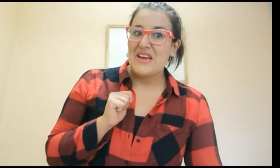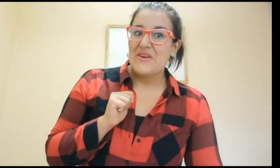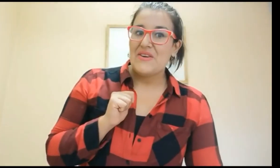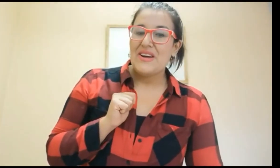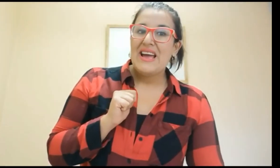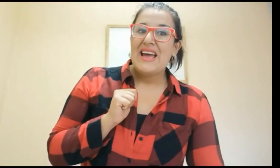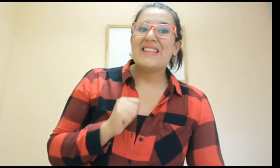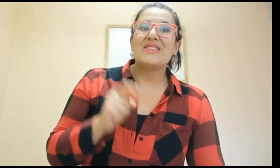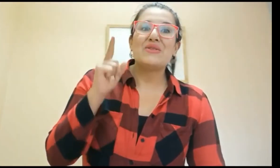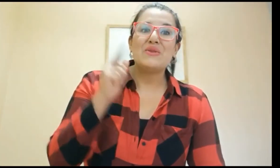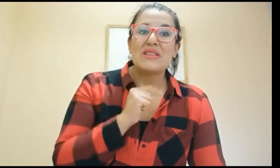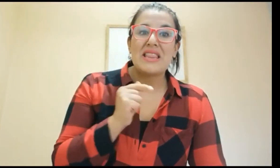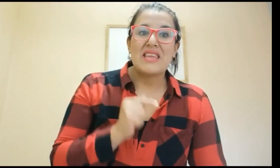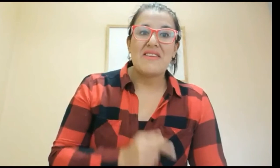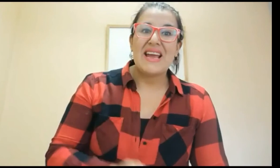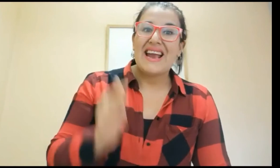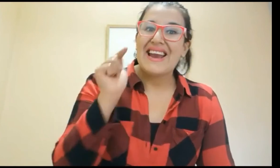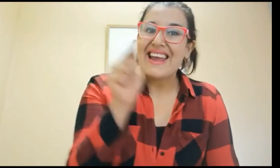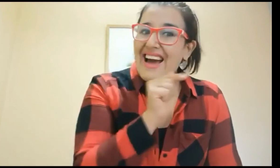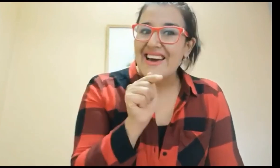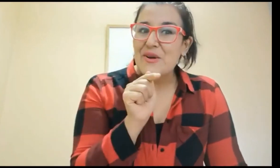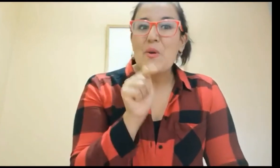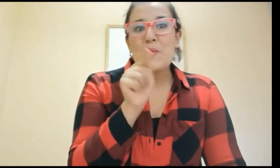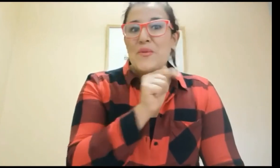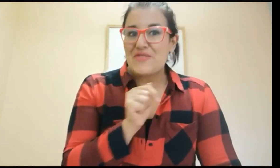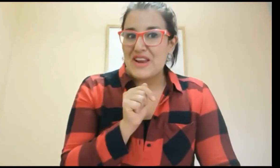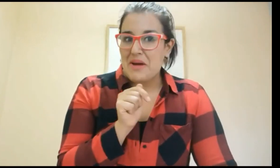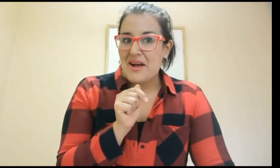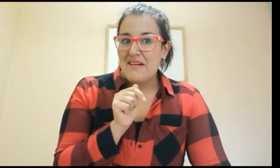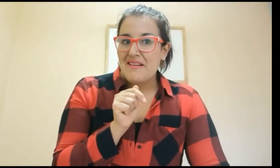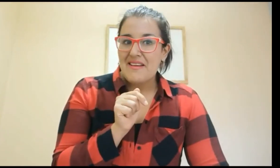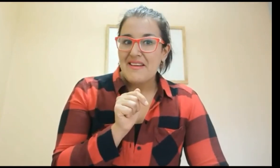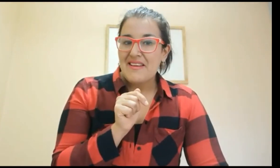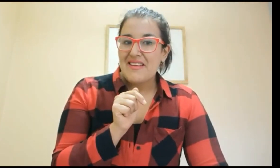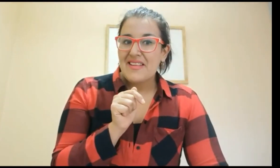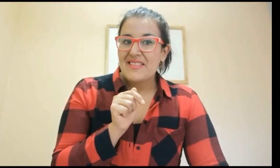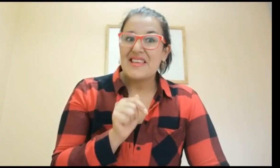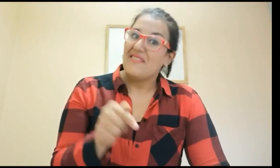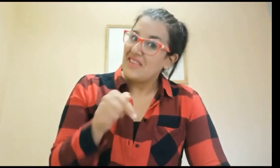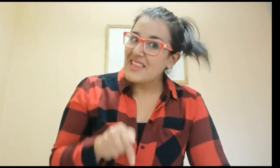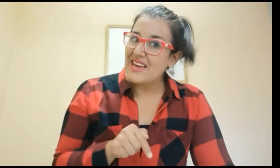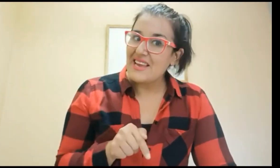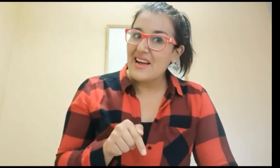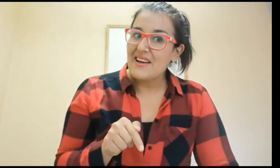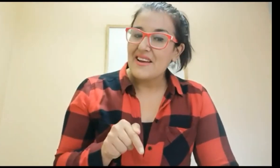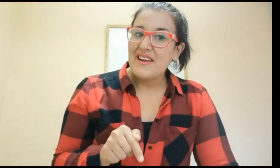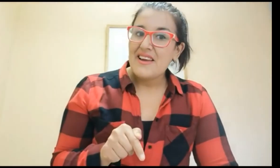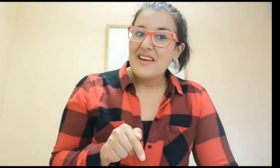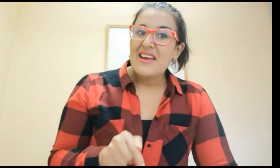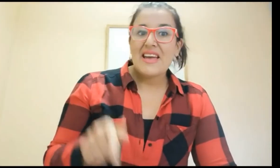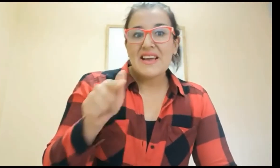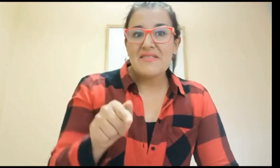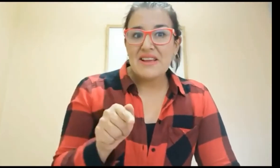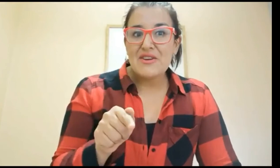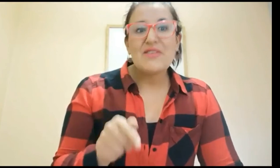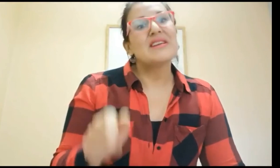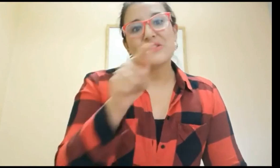desafío, en donde ustedes deben crear un problema de la vida diaria, escribirlo y